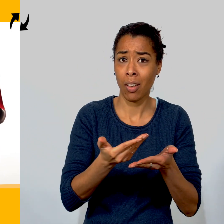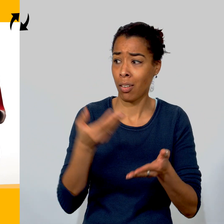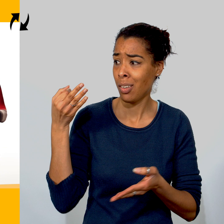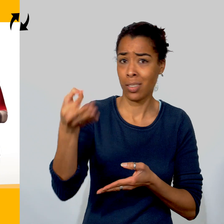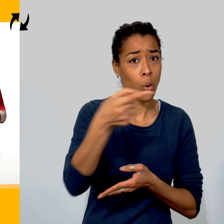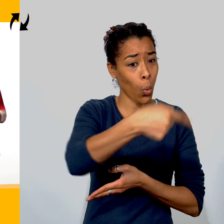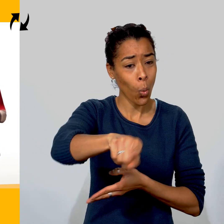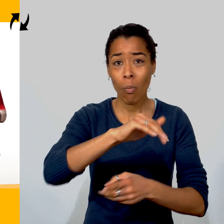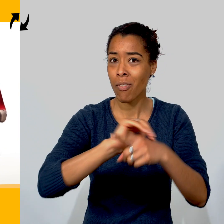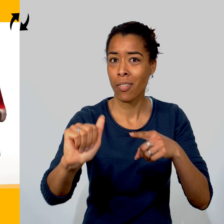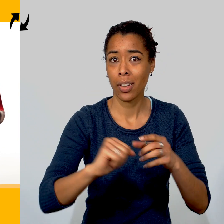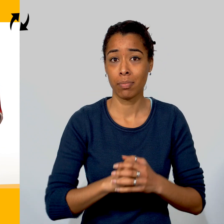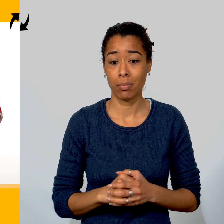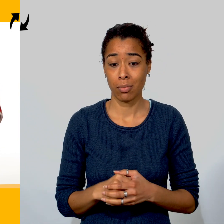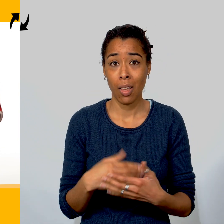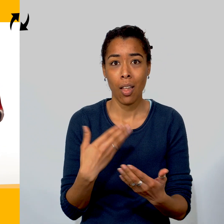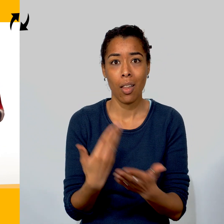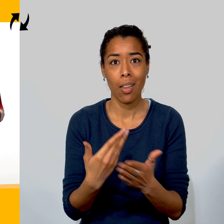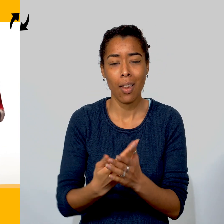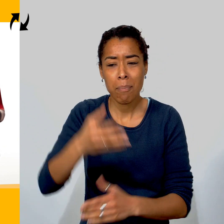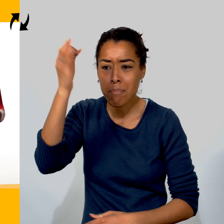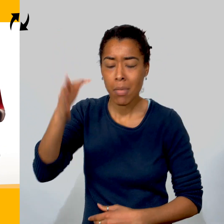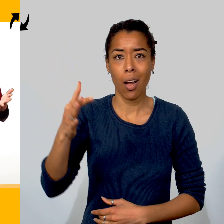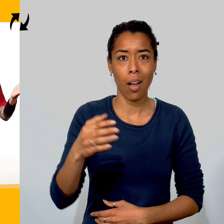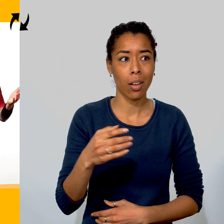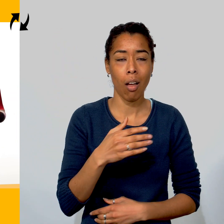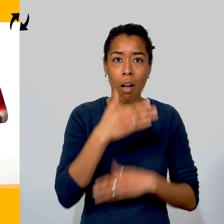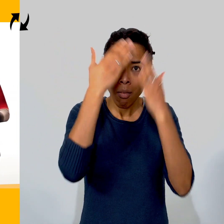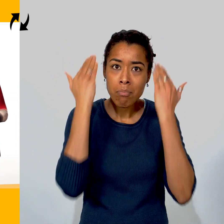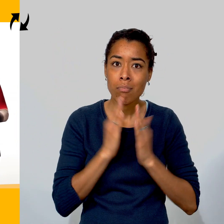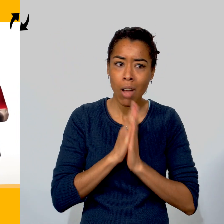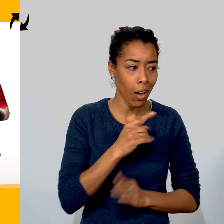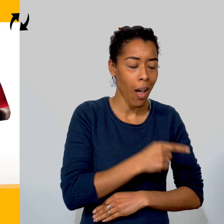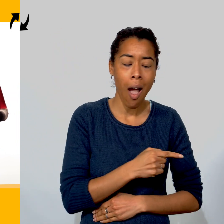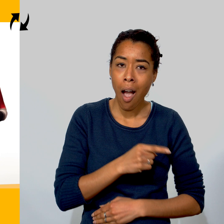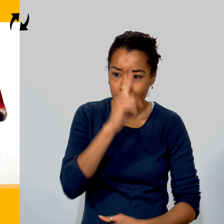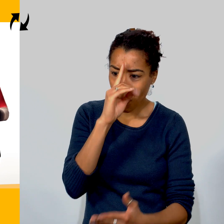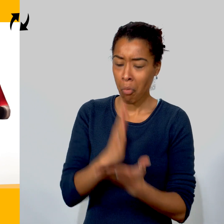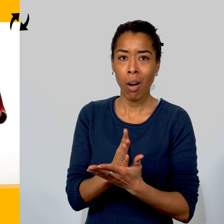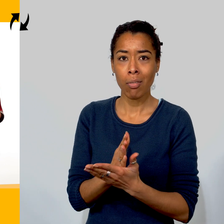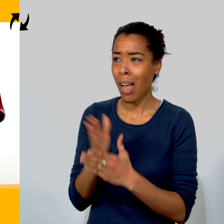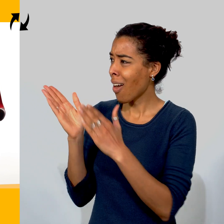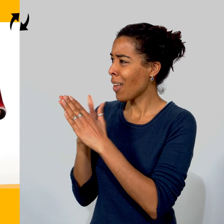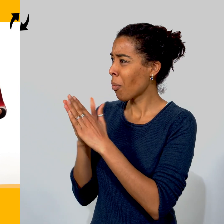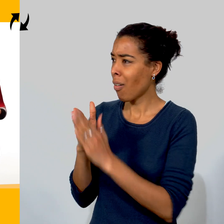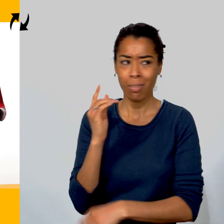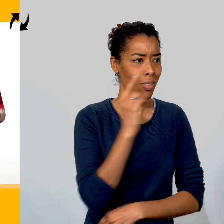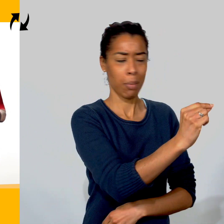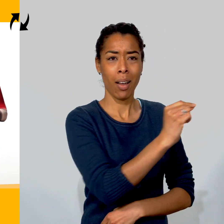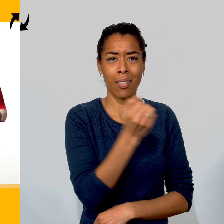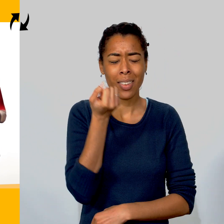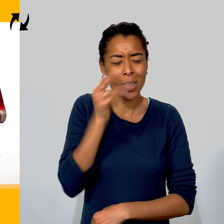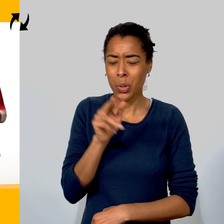que Jésus leur commande. Et le miracle se produisit. Quelle foi celle de Marie! Elle demande et elle tourne les talons, sûre que